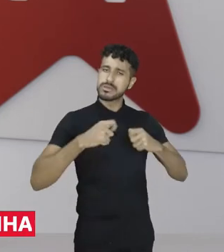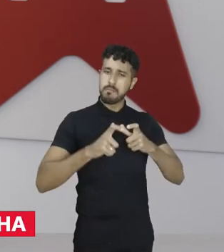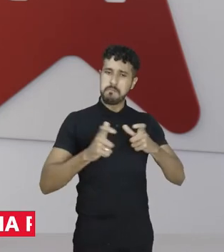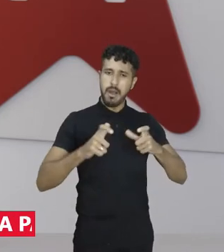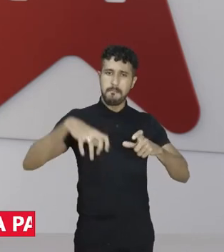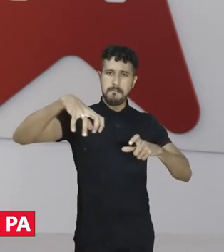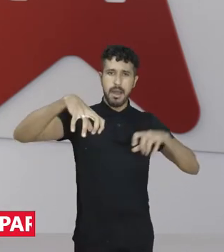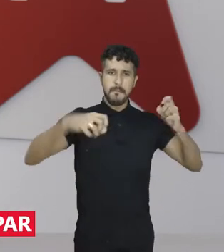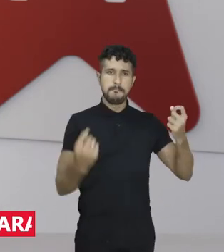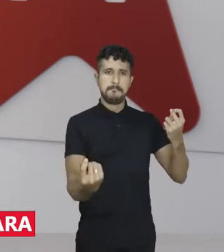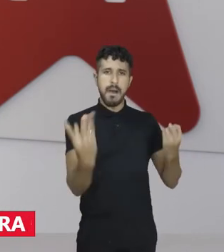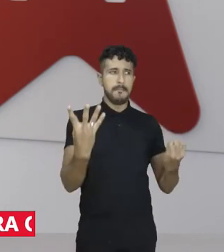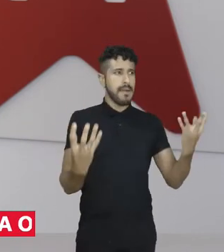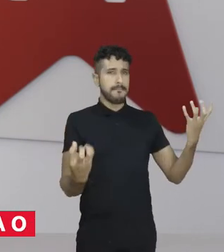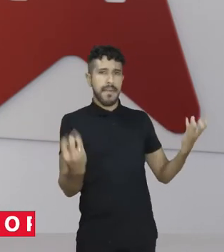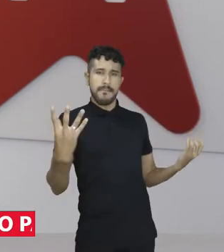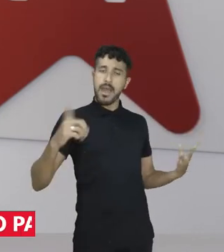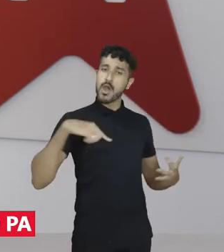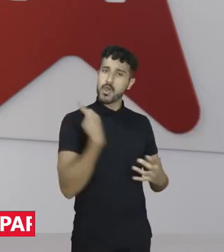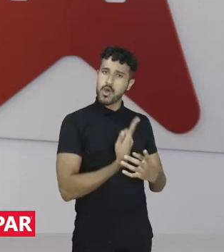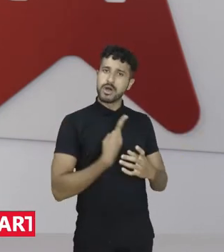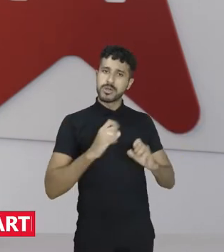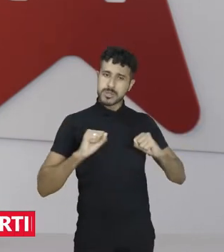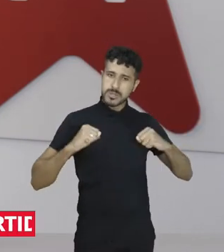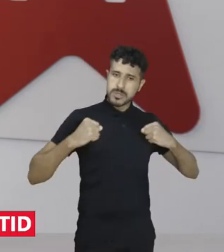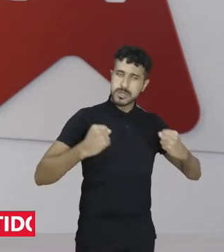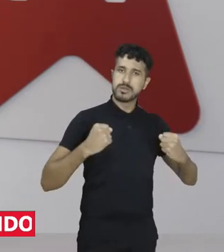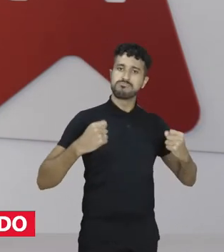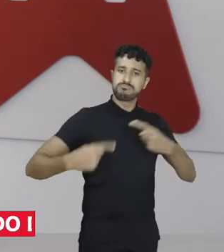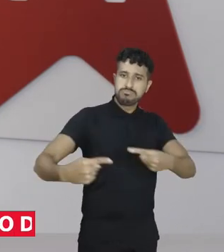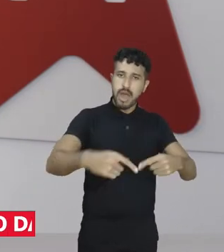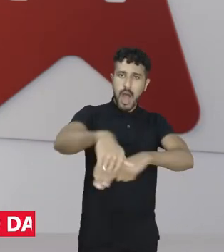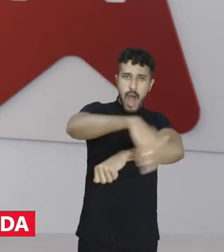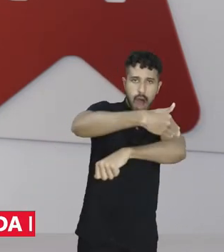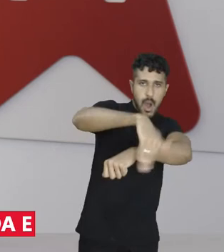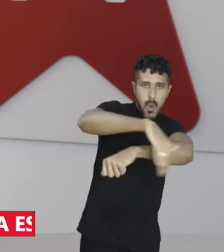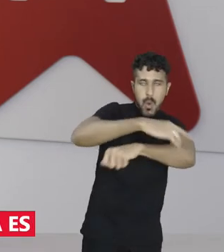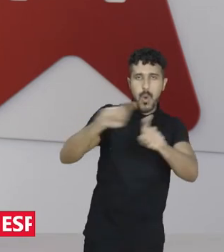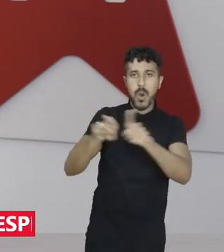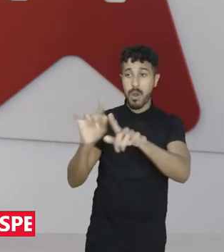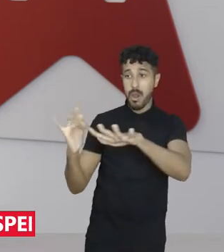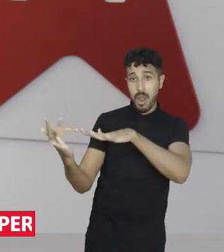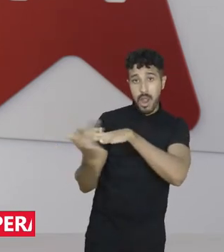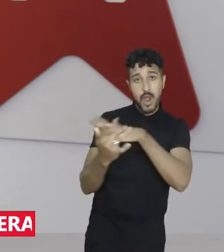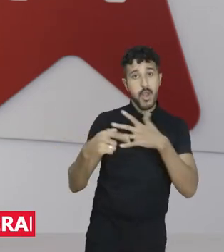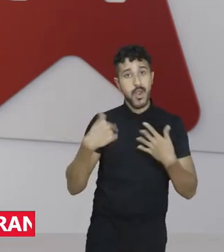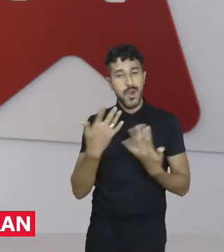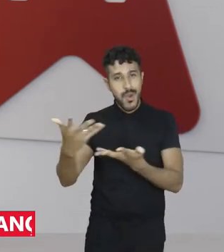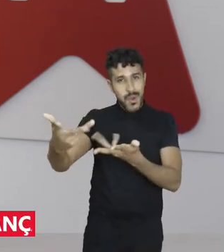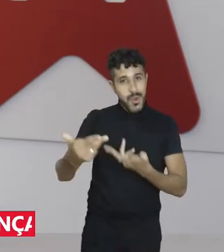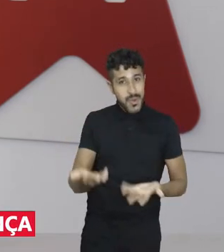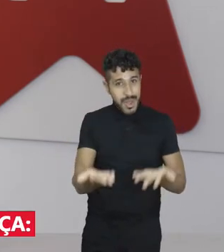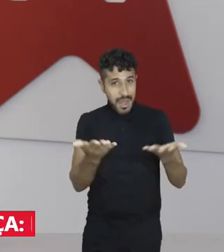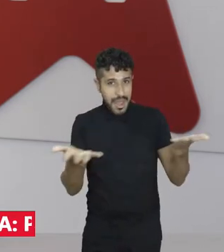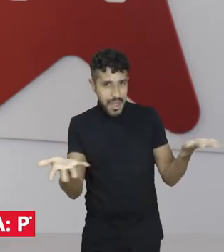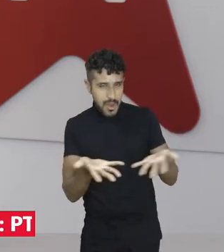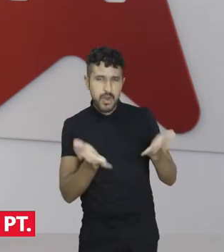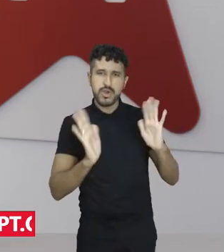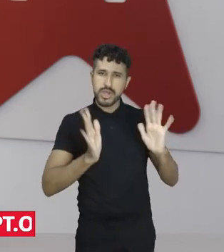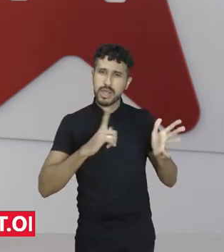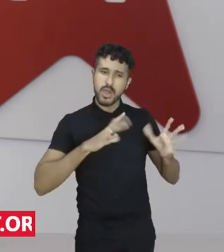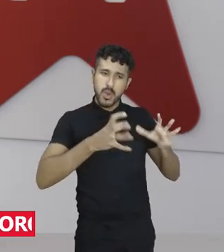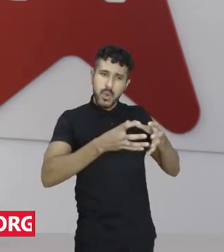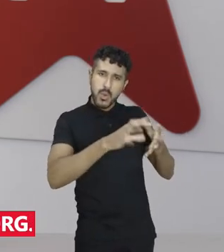intensificar ainda mais nas nossas ações nas ruas e nas redes. Por isso a gente convida você agora, que já tem o seu